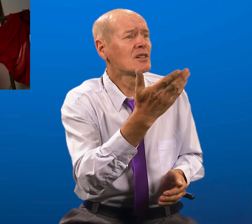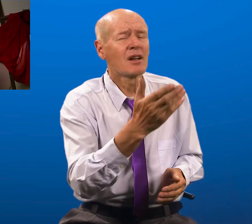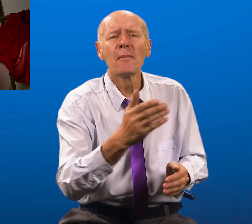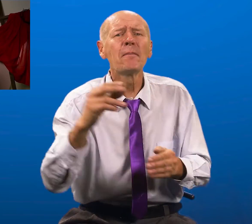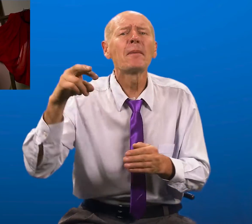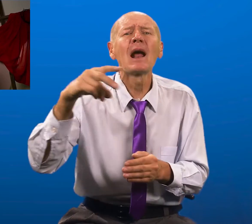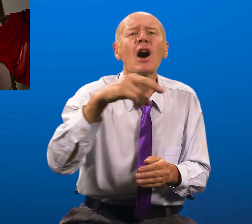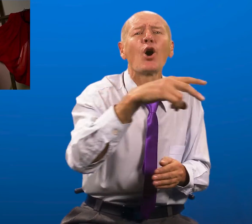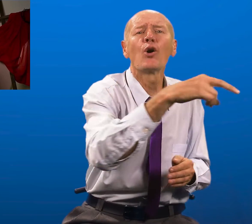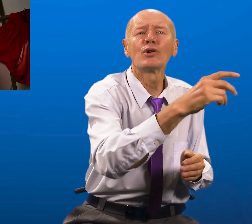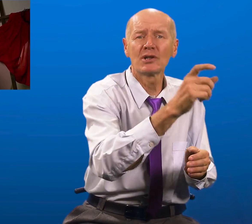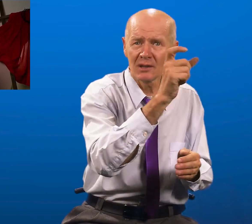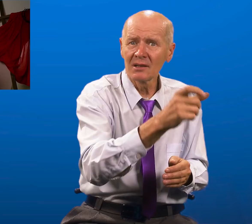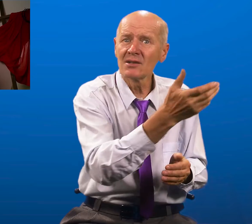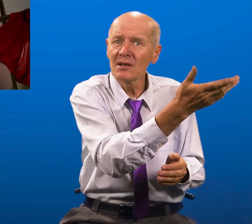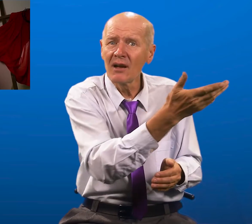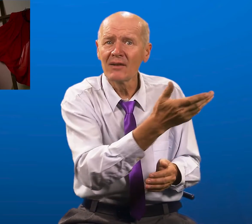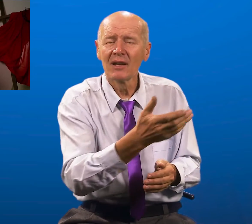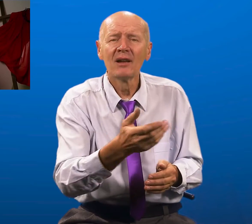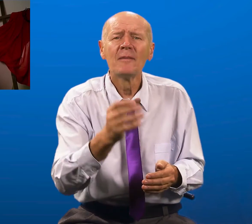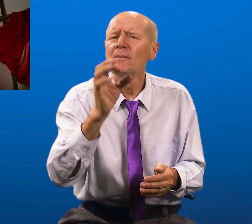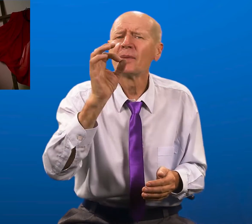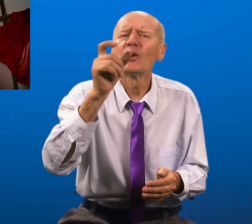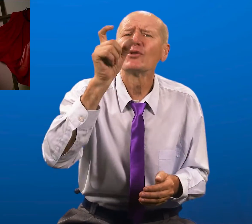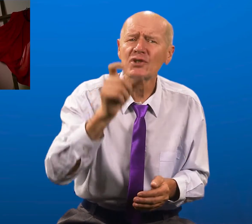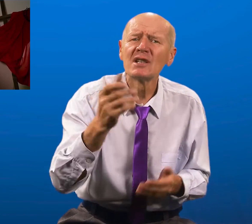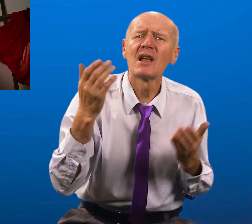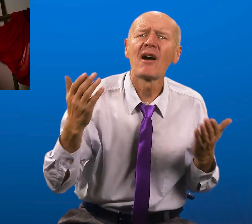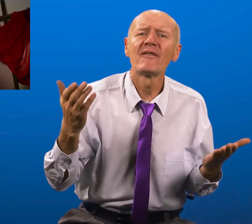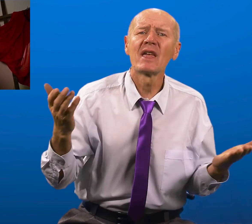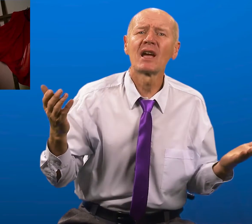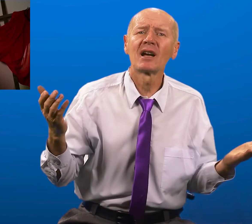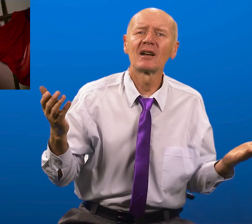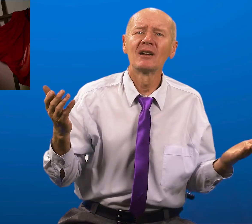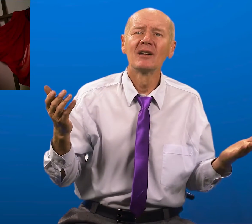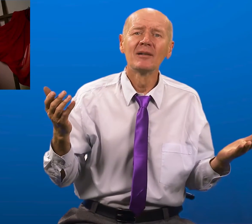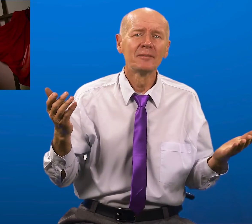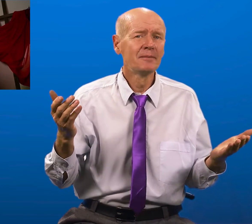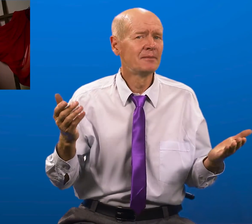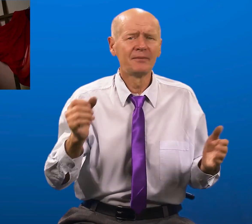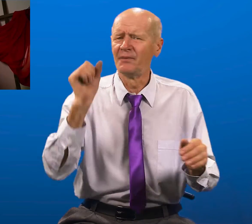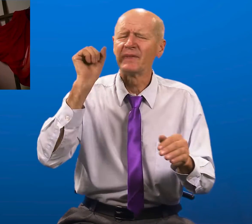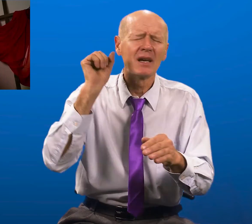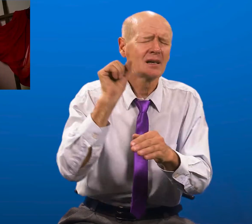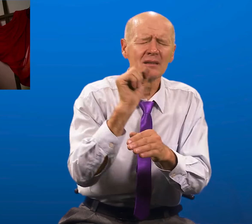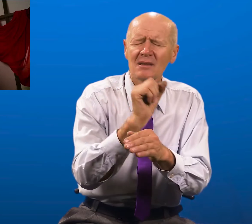слышишь ли, прохожий, о, человек,